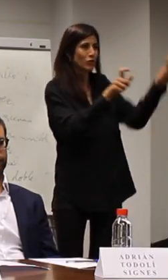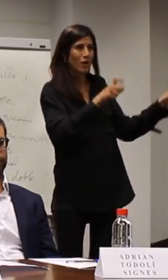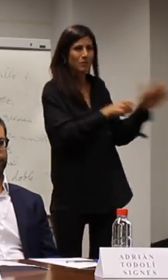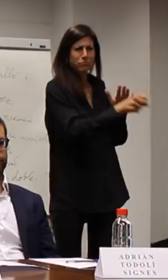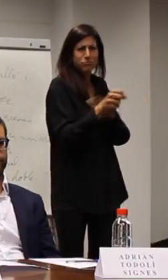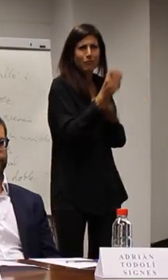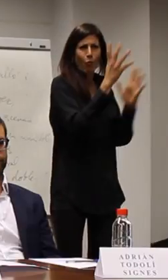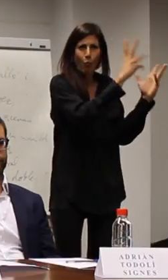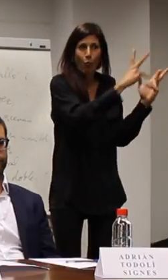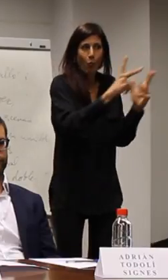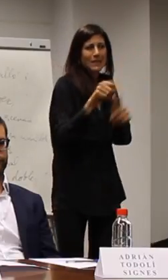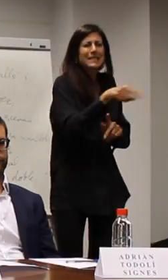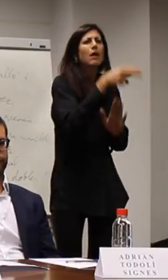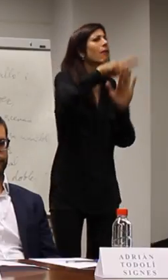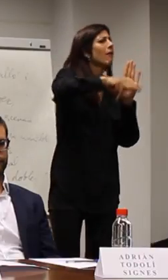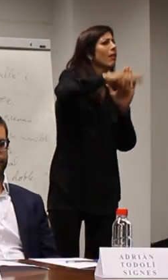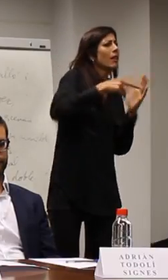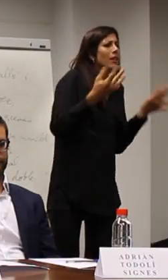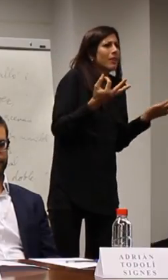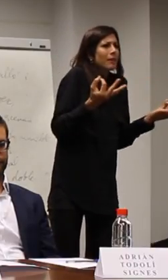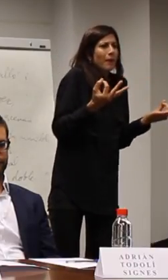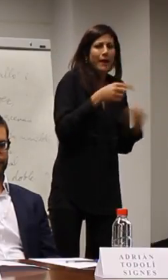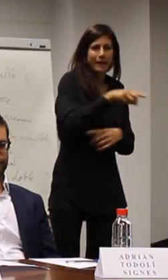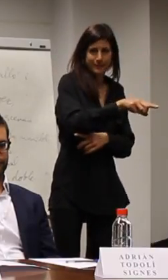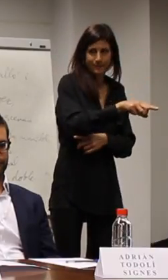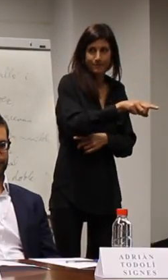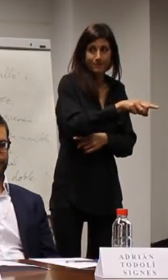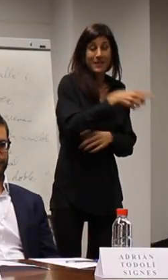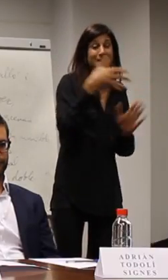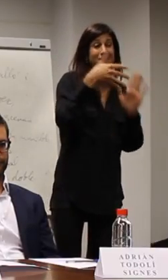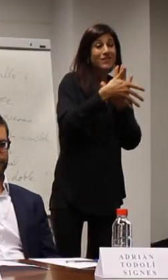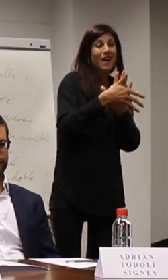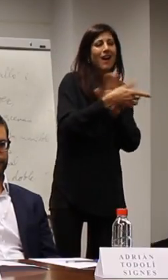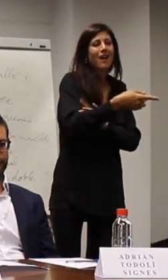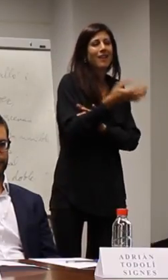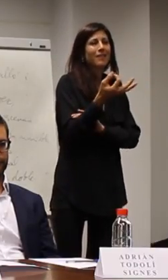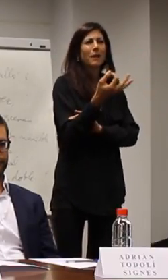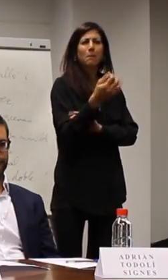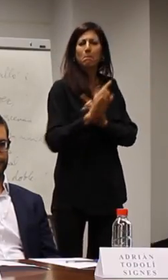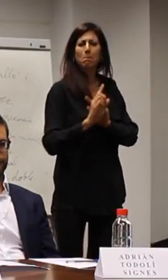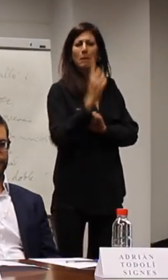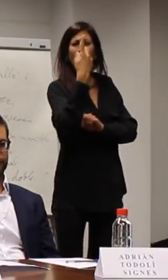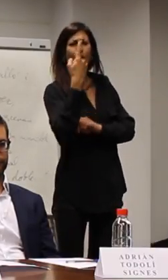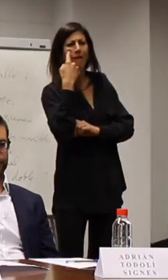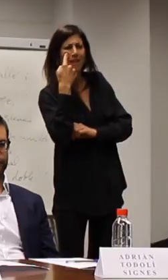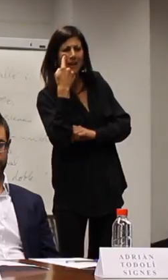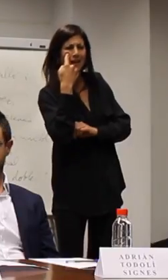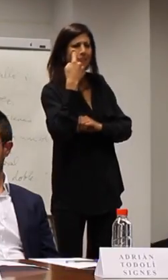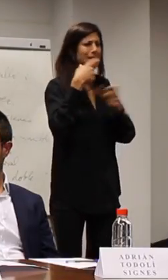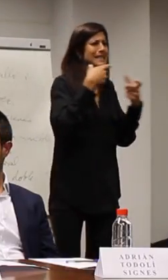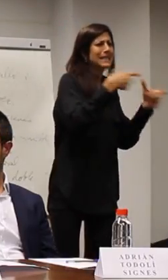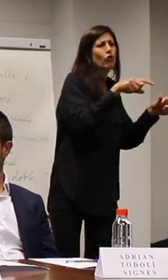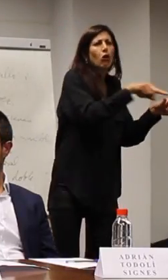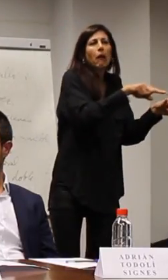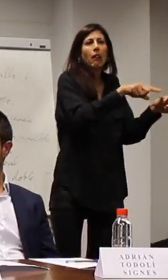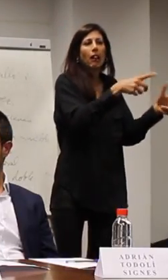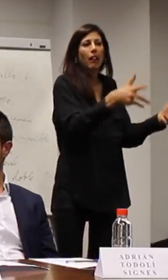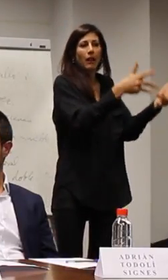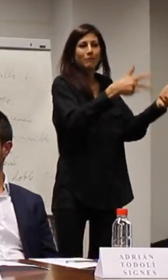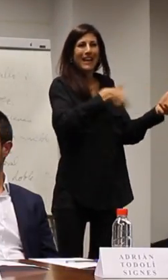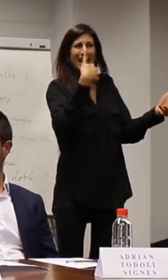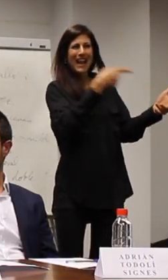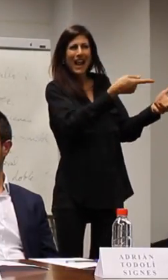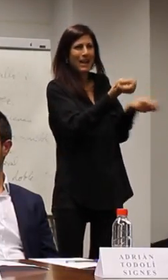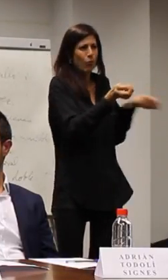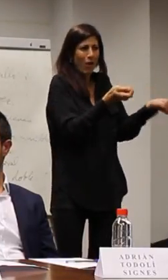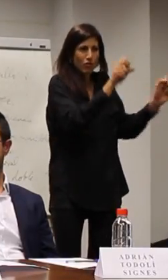qué regulación podemos establecer ahí, ¿no? Por tanto, habría que plantear primero que es un sector desregulado en el que hay que intervenir y